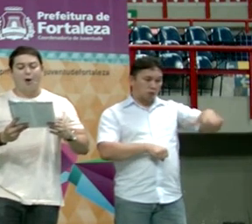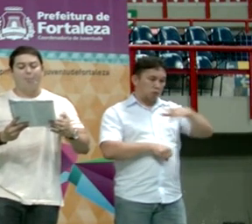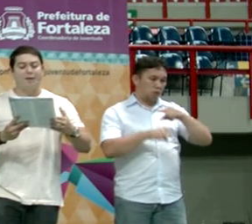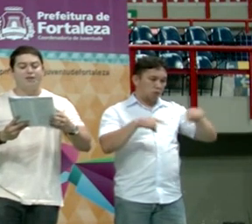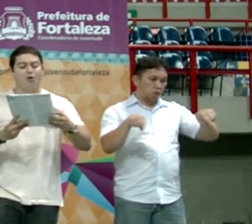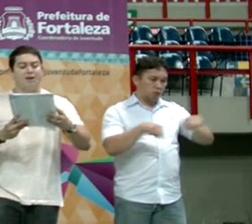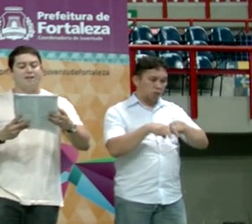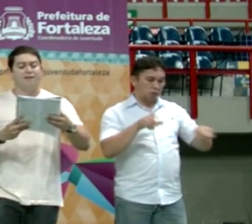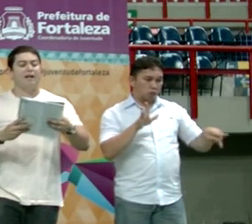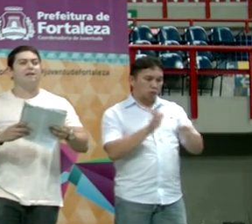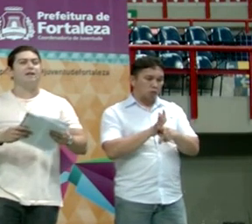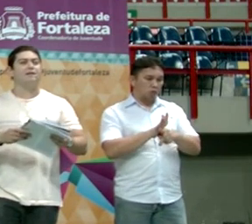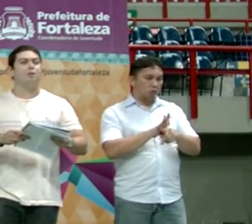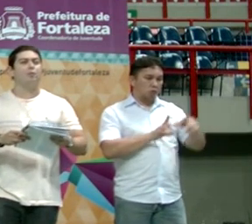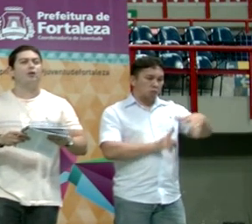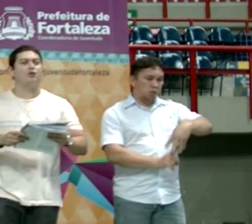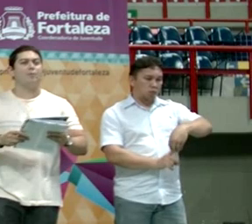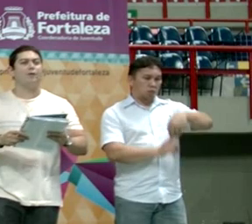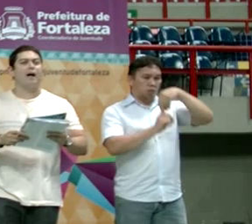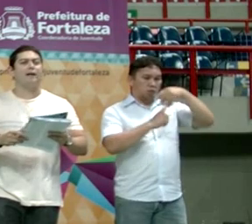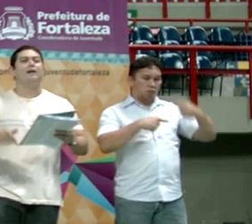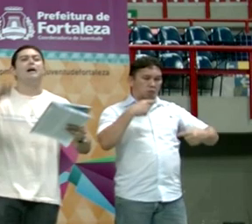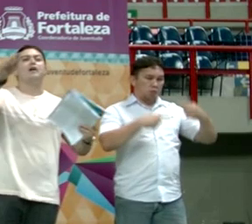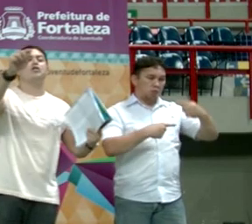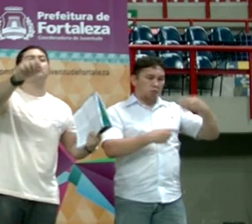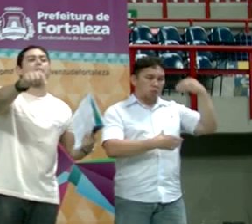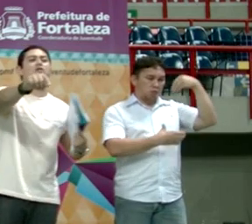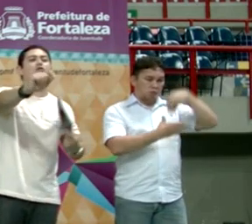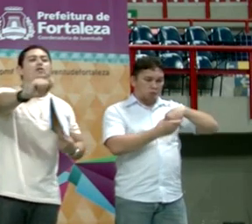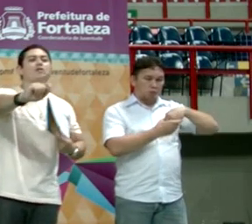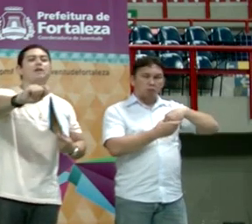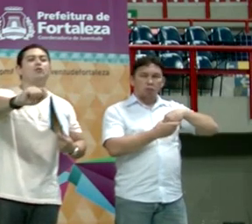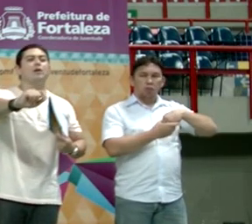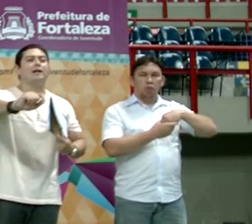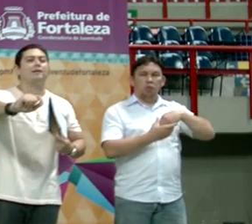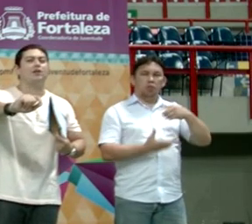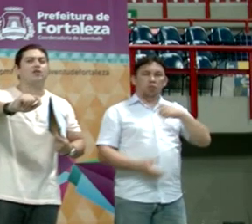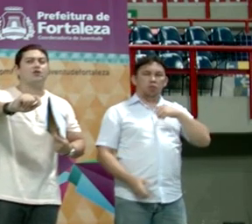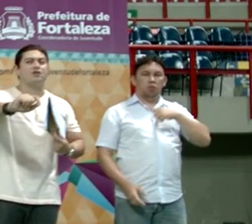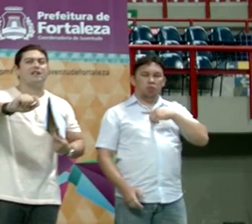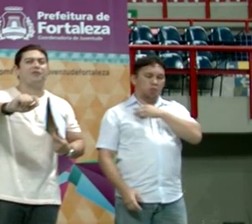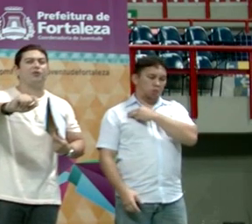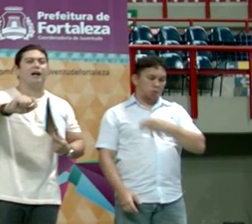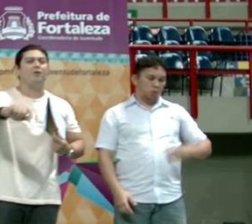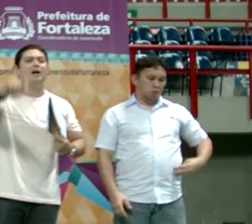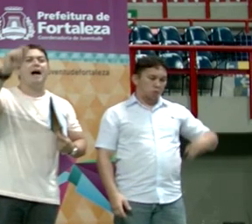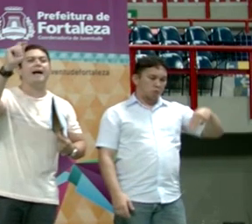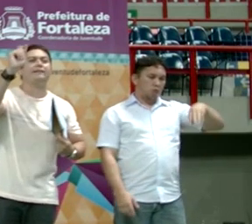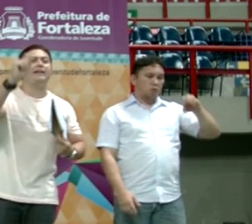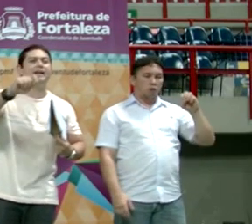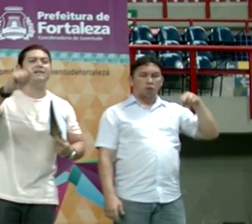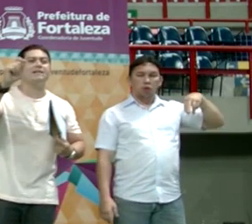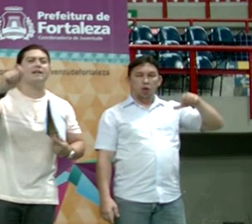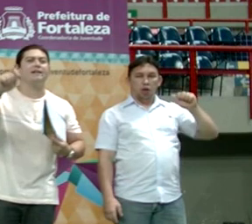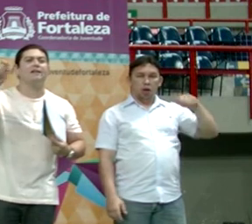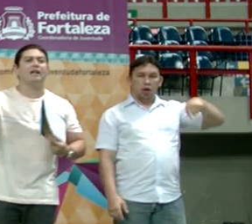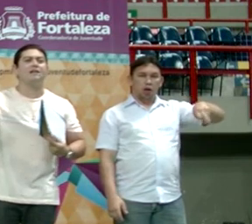feudais propiciou a centralização política monárquica. A gente começou dizendo uma característica da sociedade feudal: